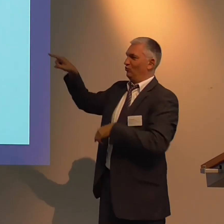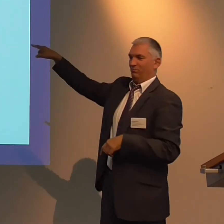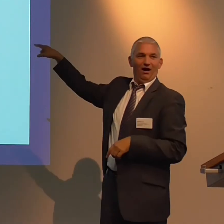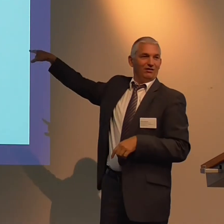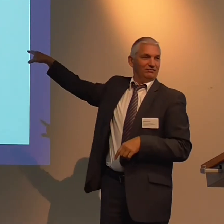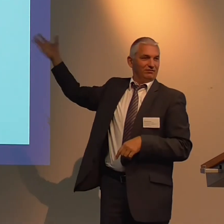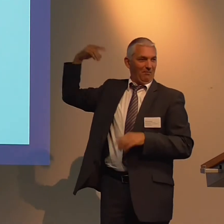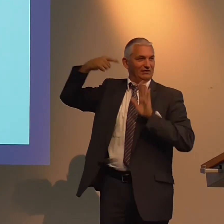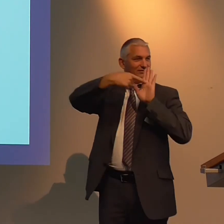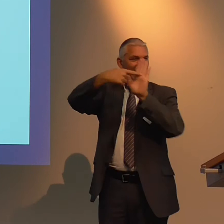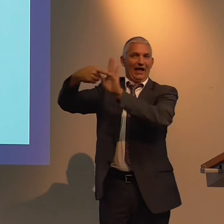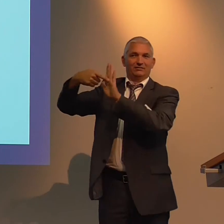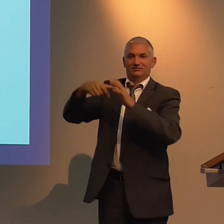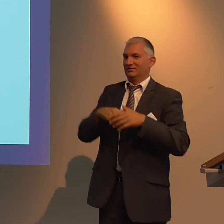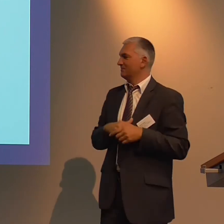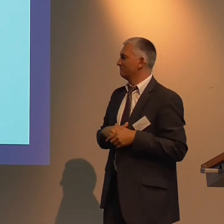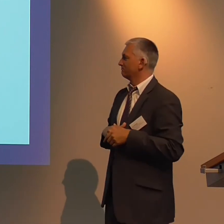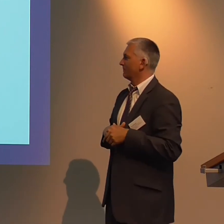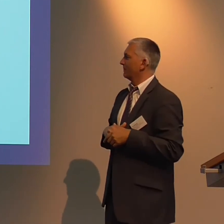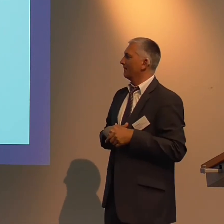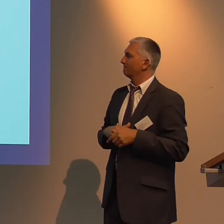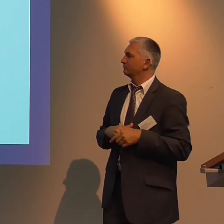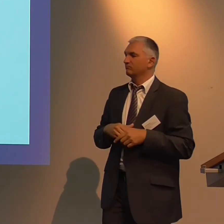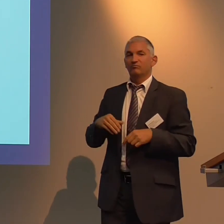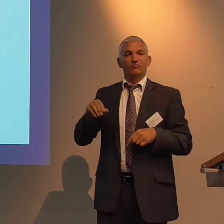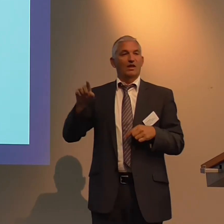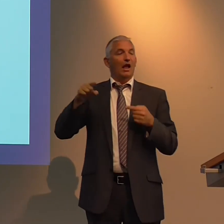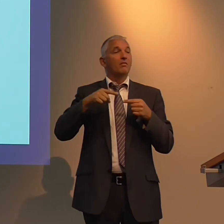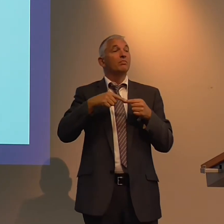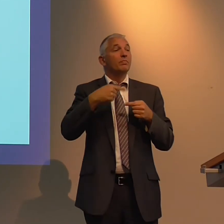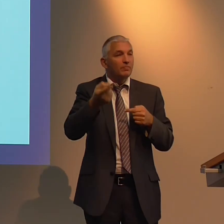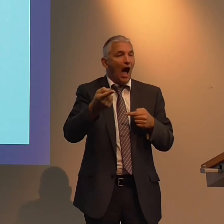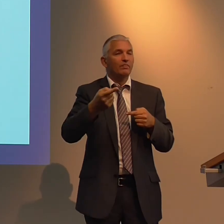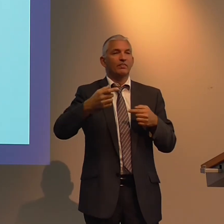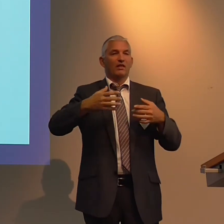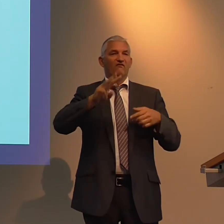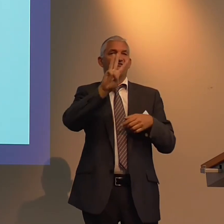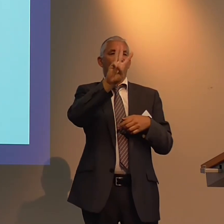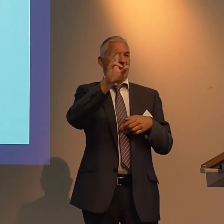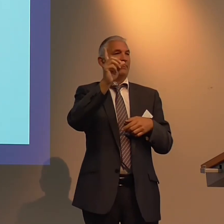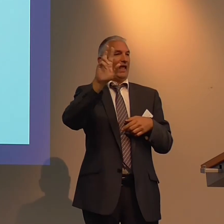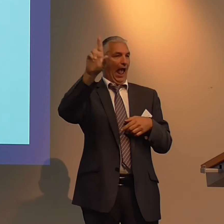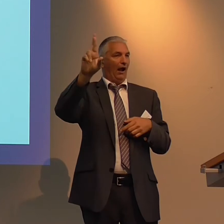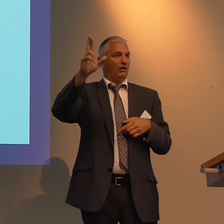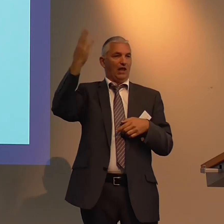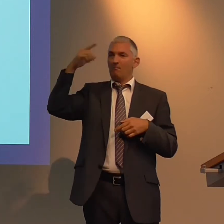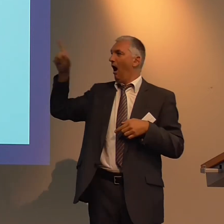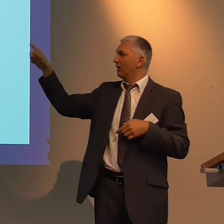hat diese Demo damals gezeigt und hat auch darauf hingewiesen. Und danach war es so, dass